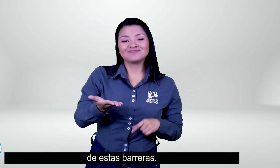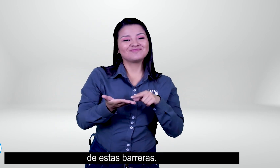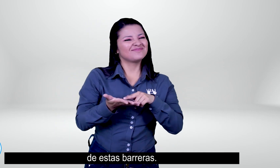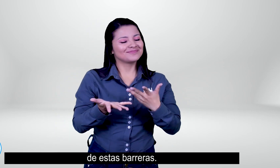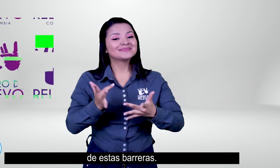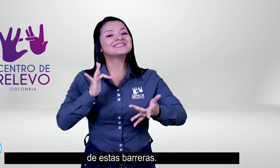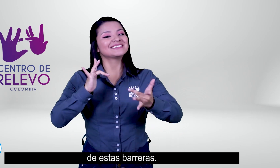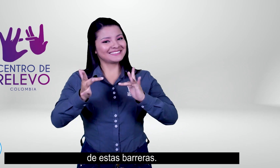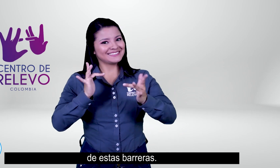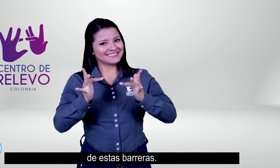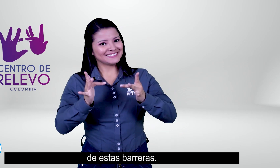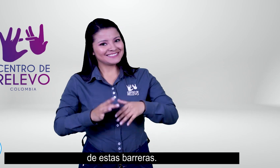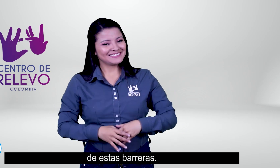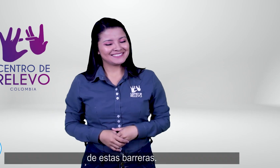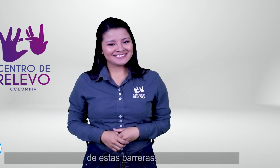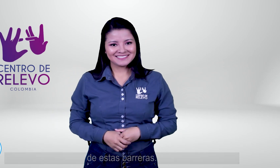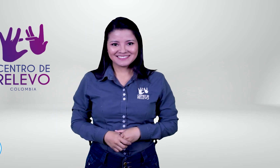estas barreras.